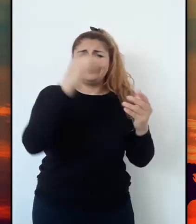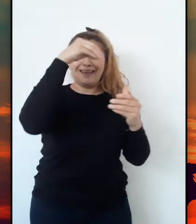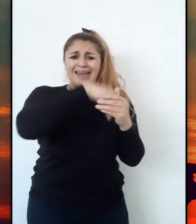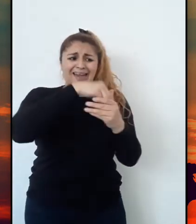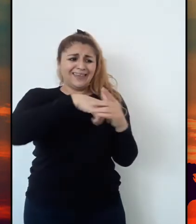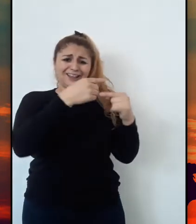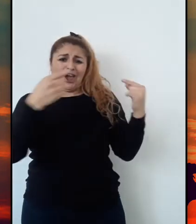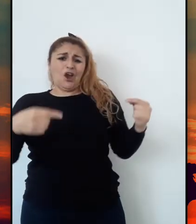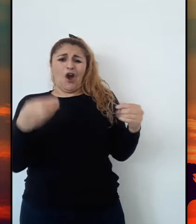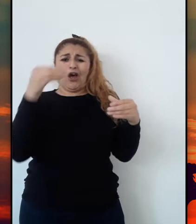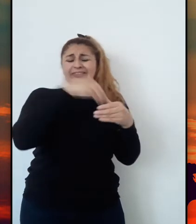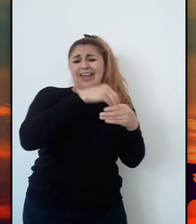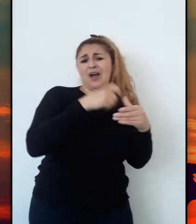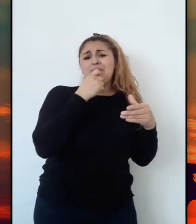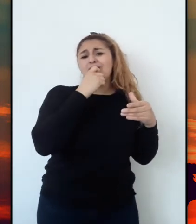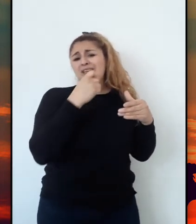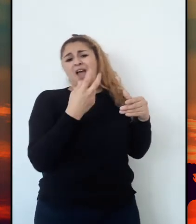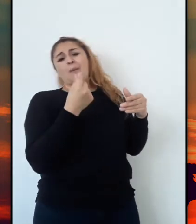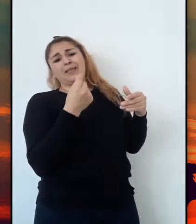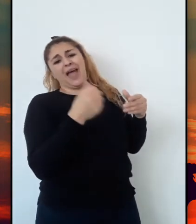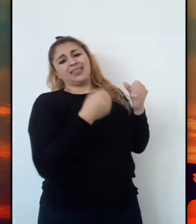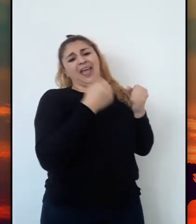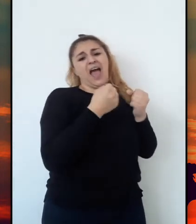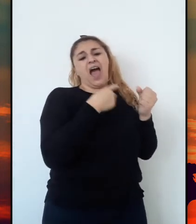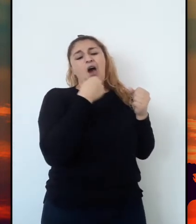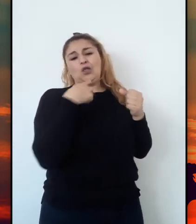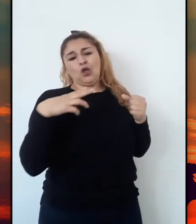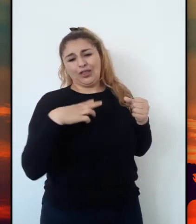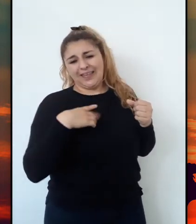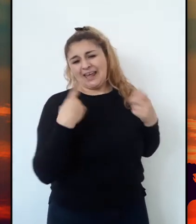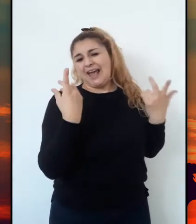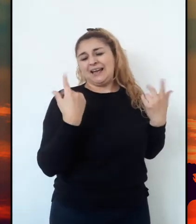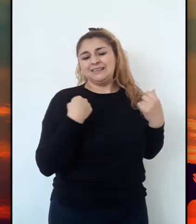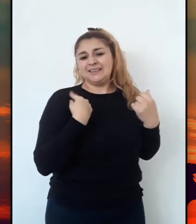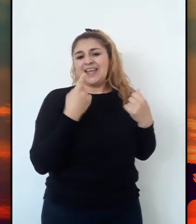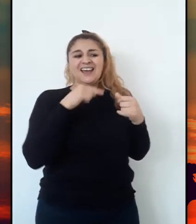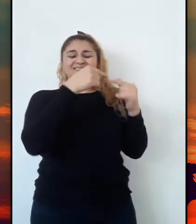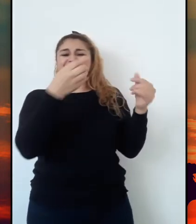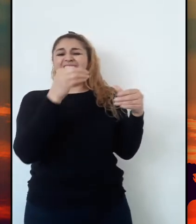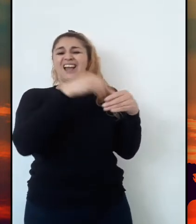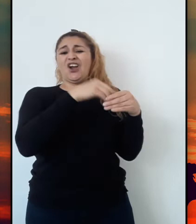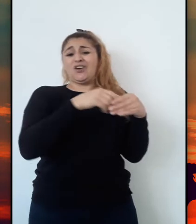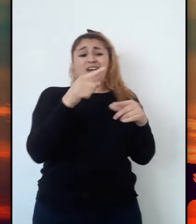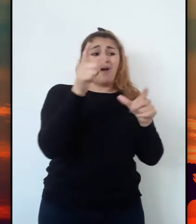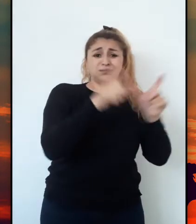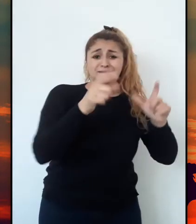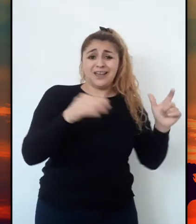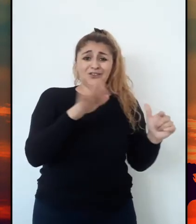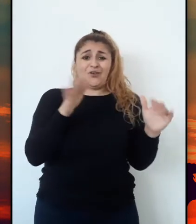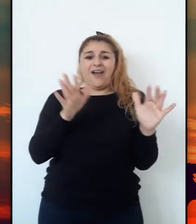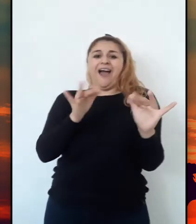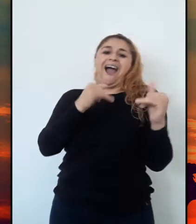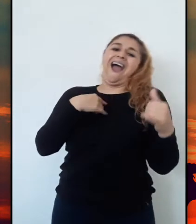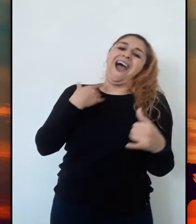los tesoros de los egipcios, porque tenía puesta la mirada en el galardón.